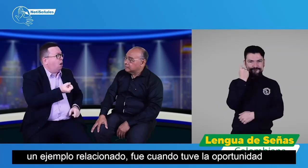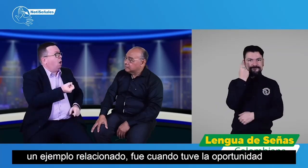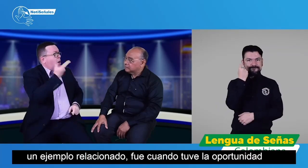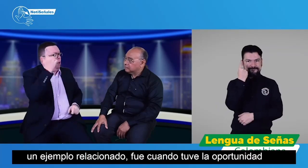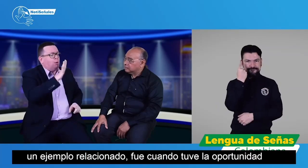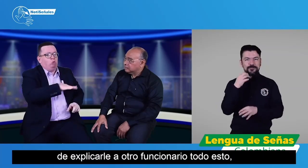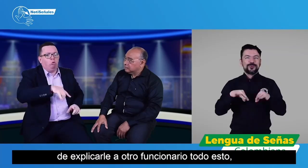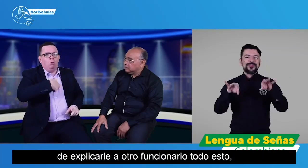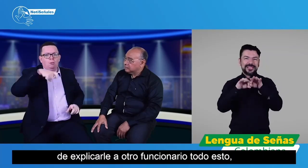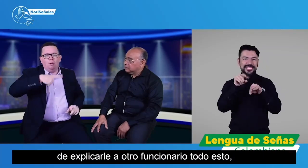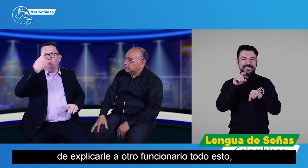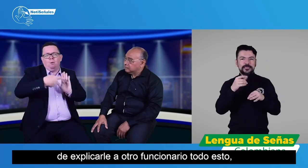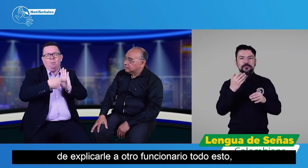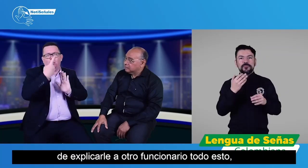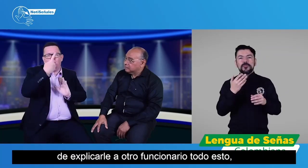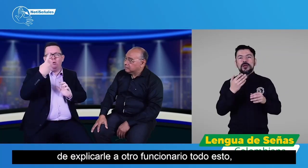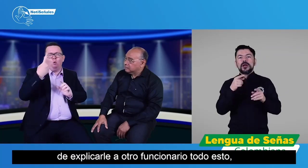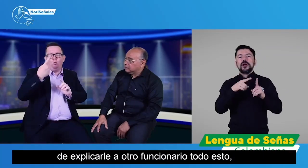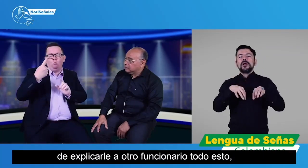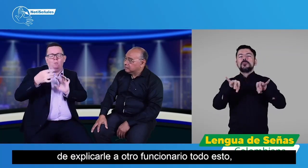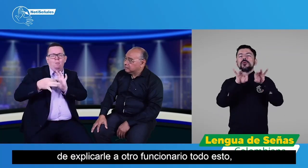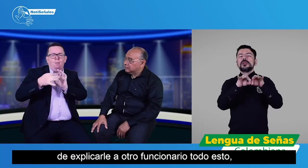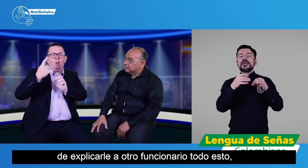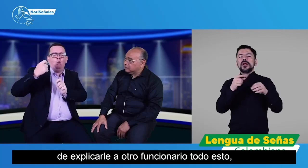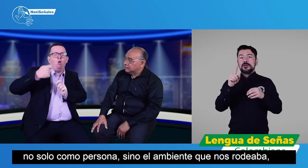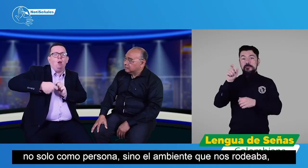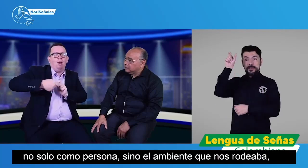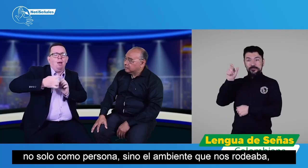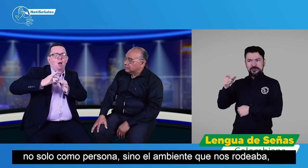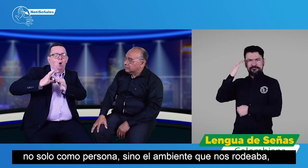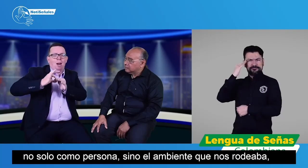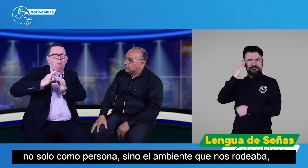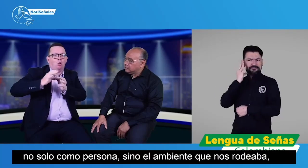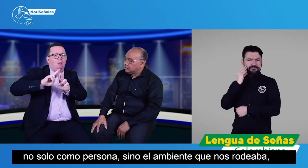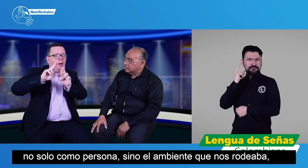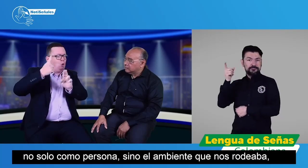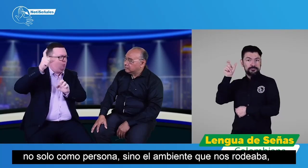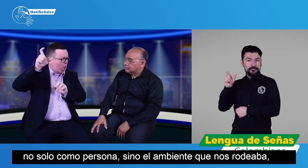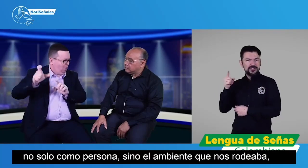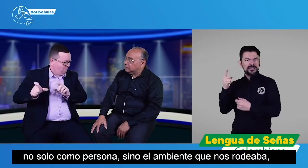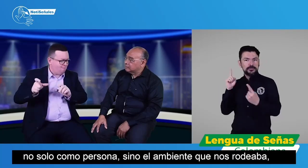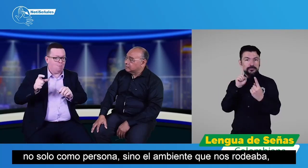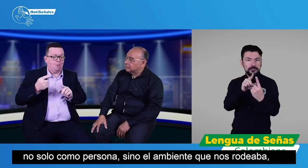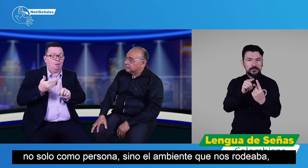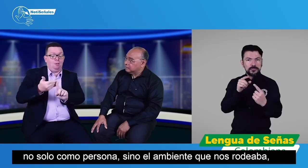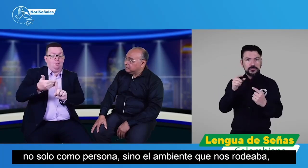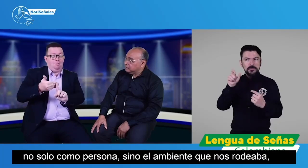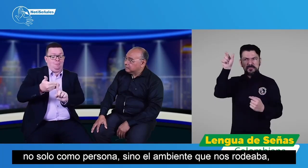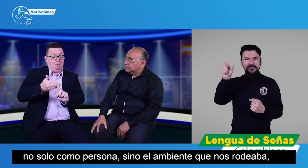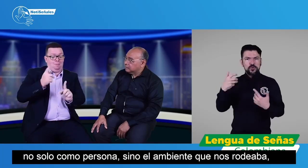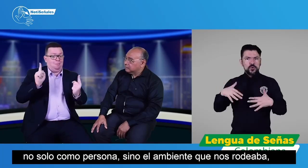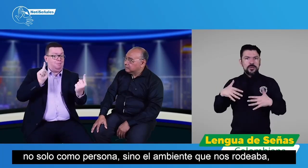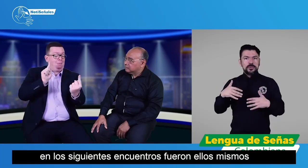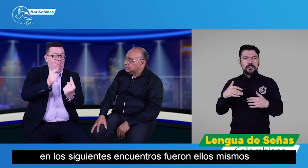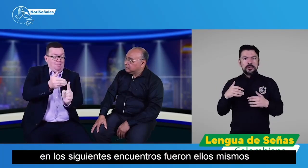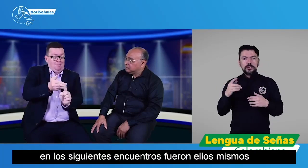de explicarle a otro funcionario todo esto. No solo como persona, sino el ambiente que nos rodeaba. En los siguientes